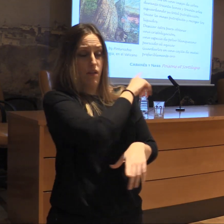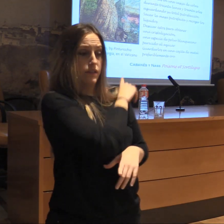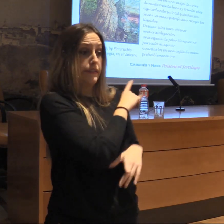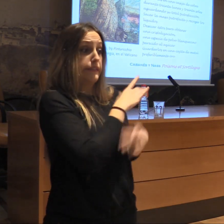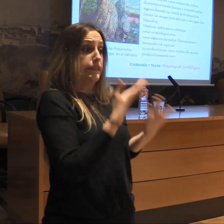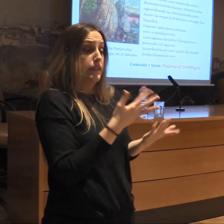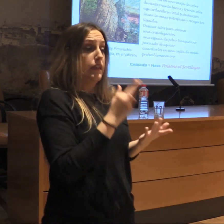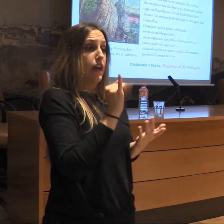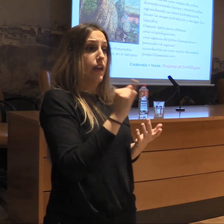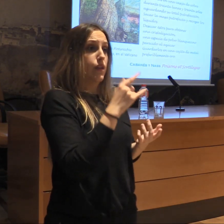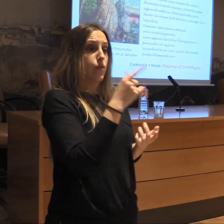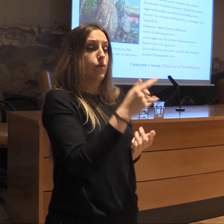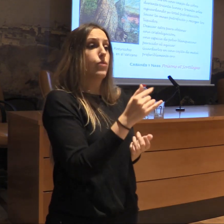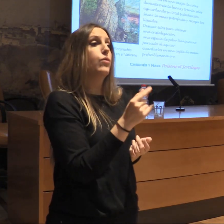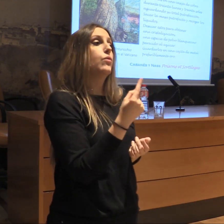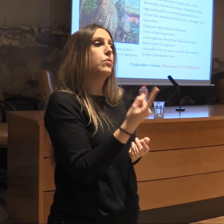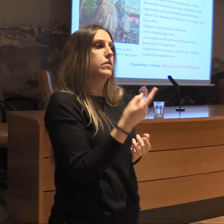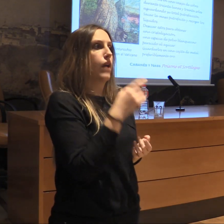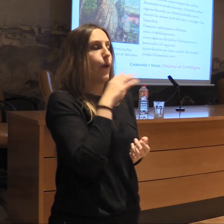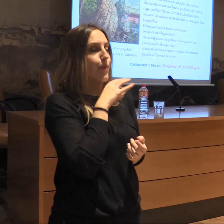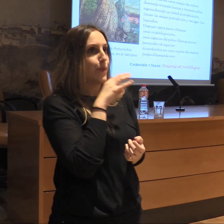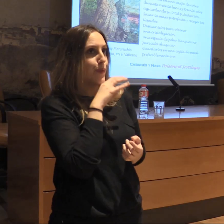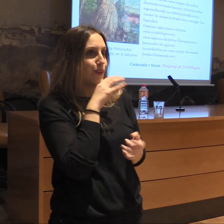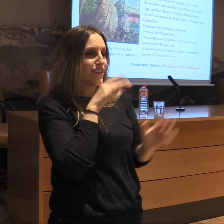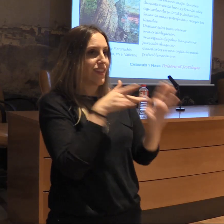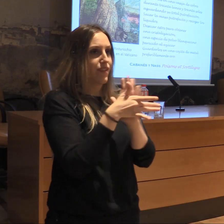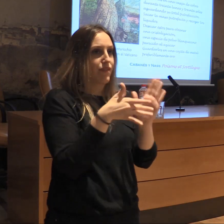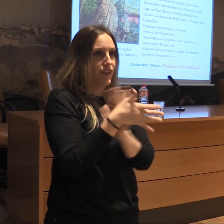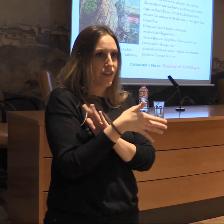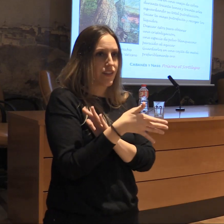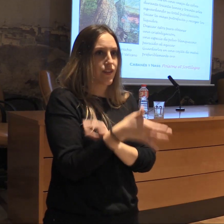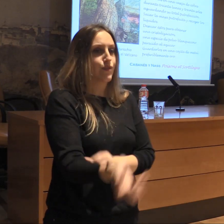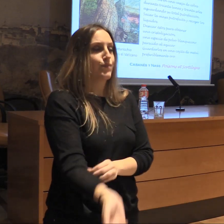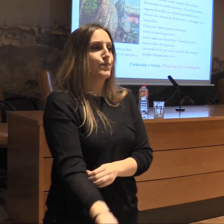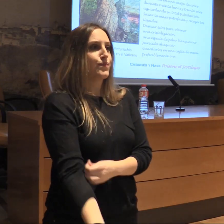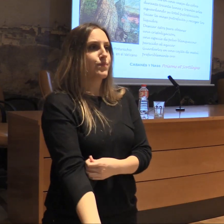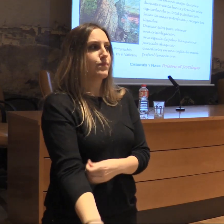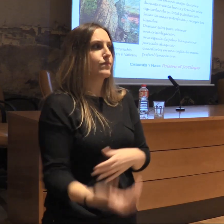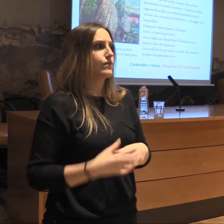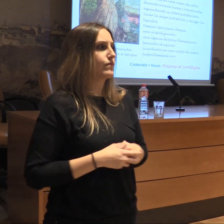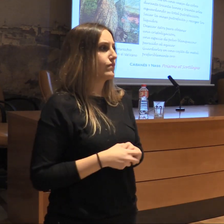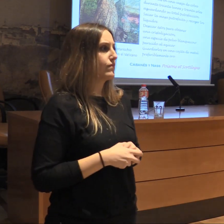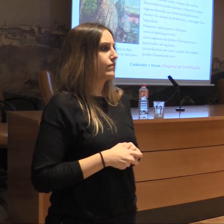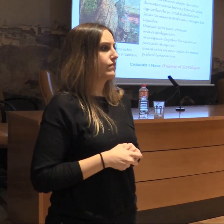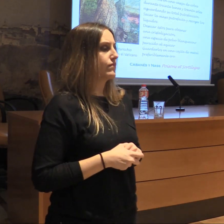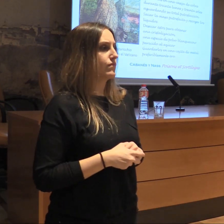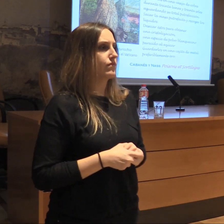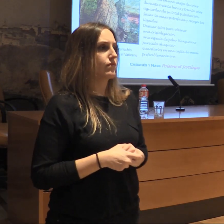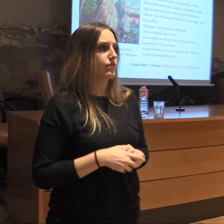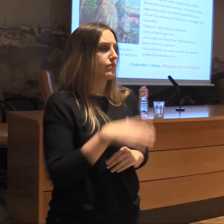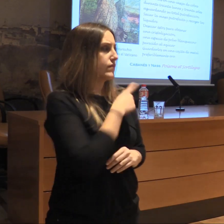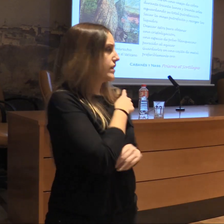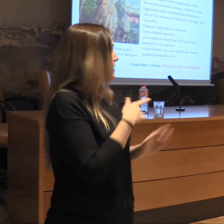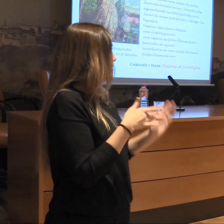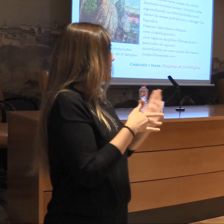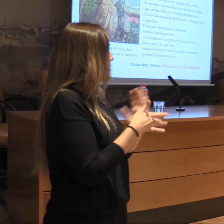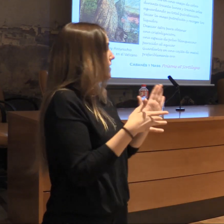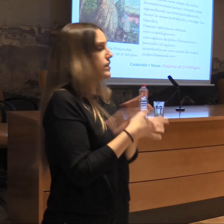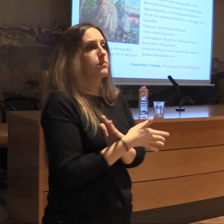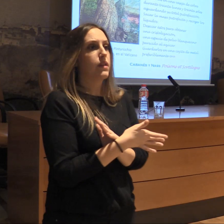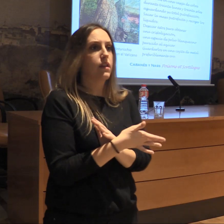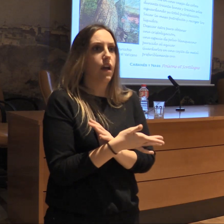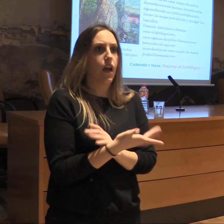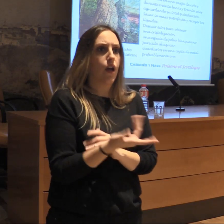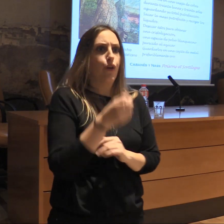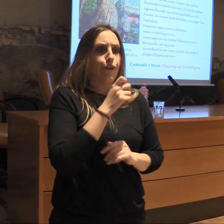curiosa definición recogida por el francés Cabanet-Senas, Poisson et Sortilège, que explica cómo fabricaban